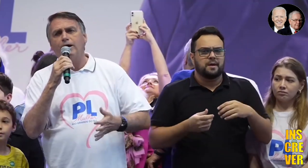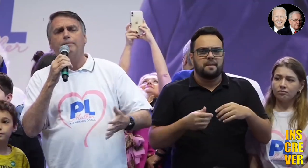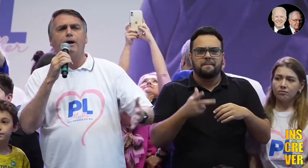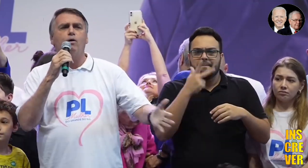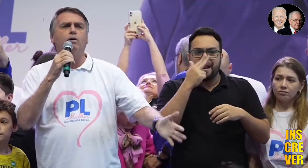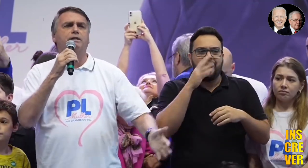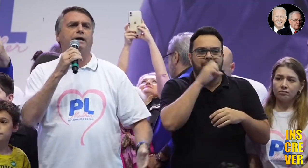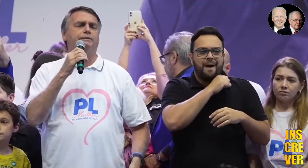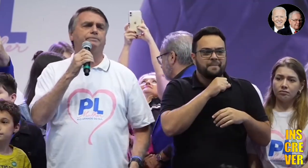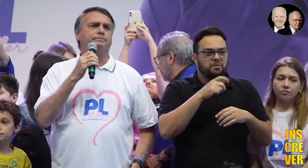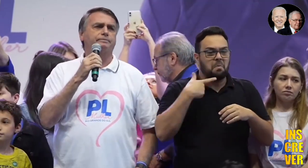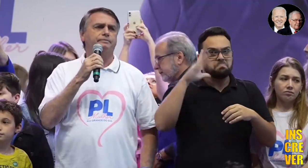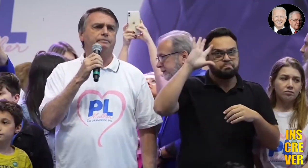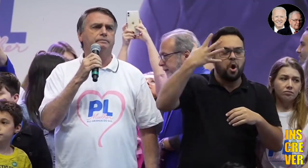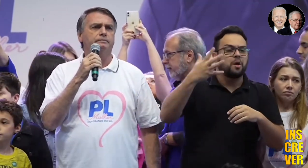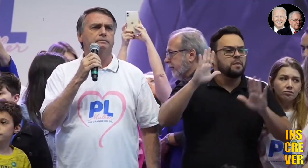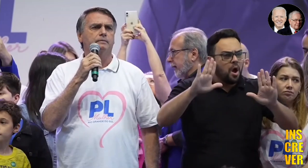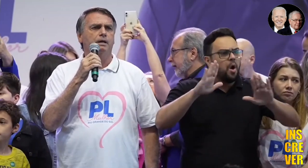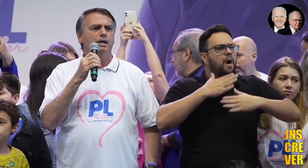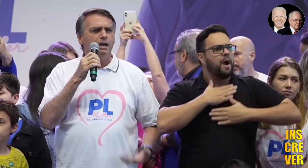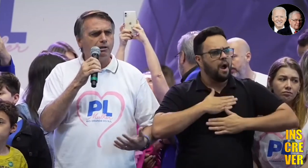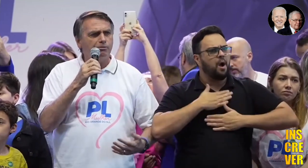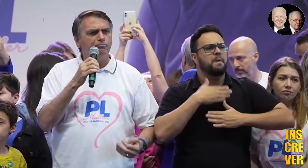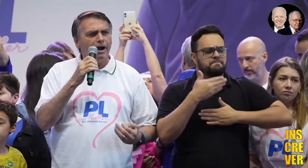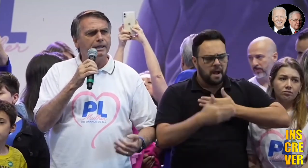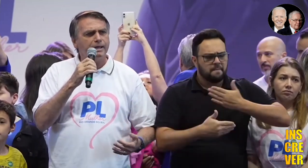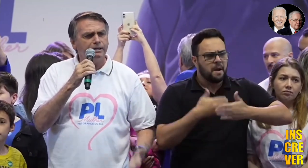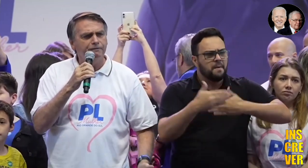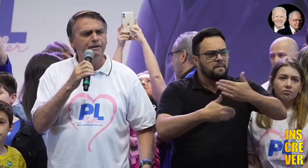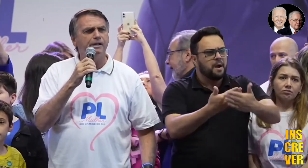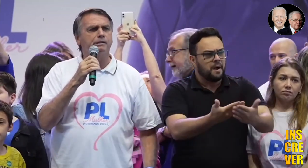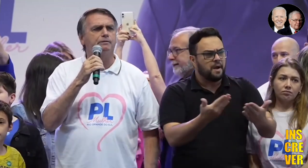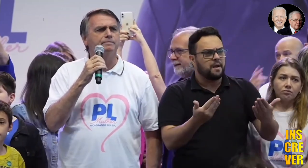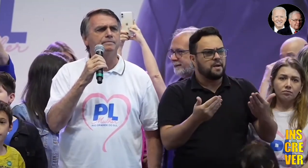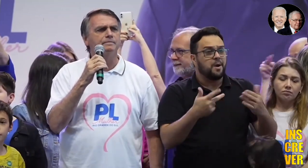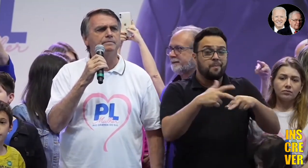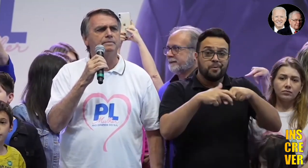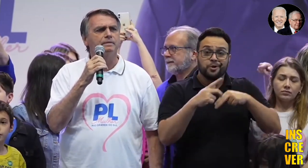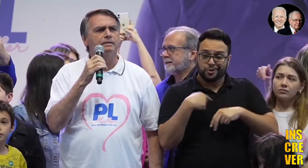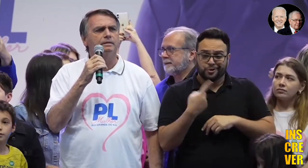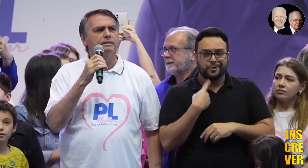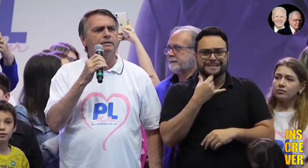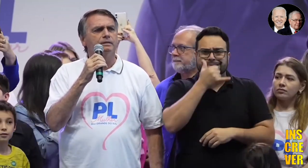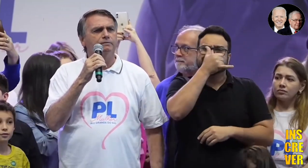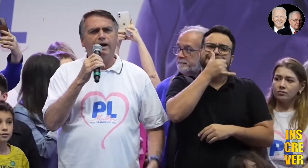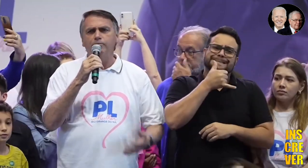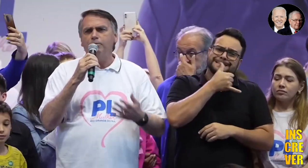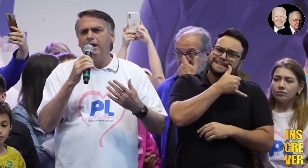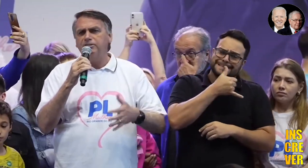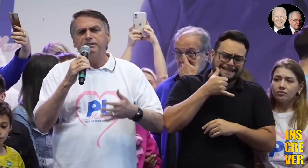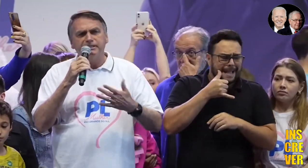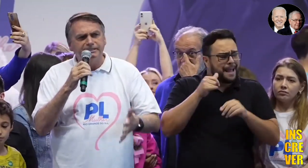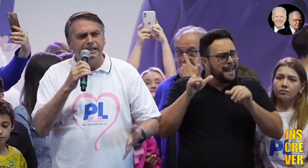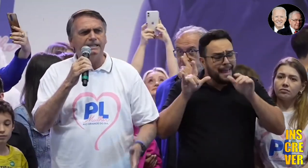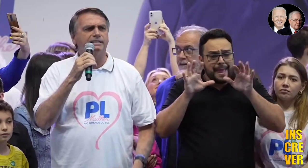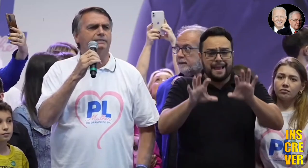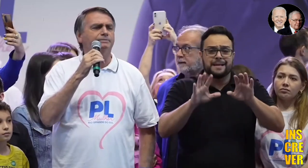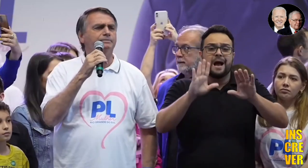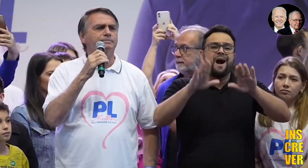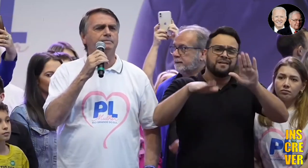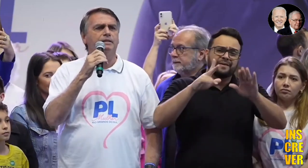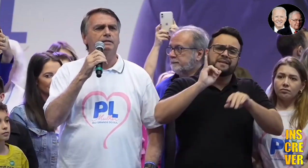de uma hora para outra. Isso vai sacrifício. Vai momentos de